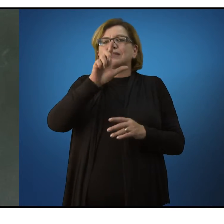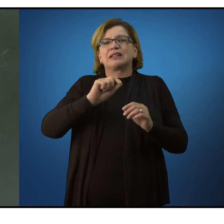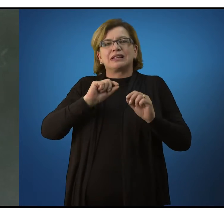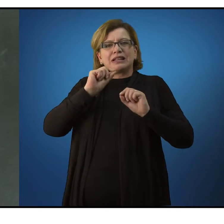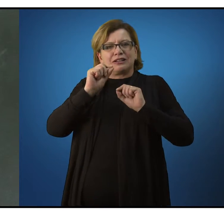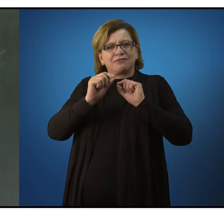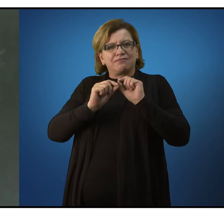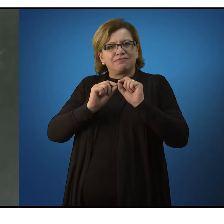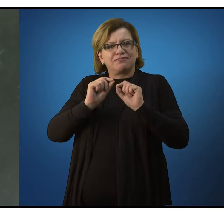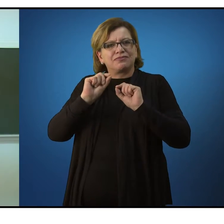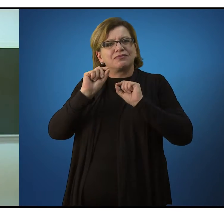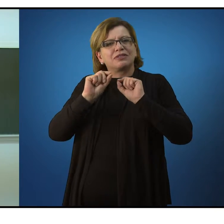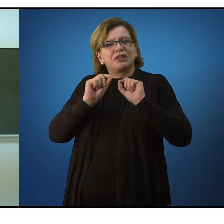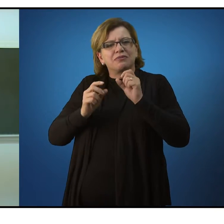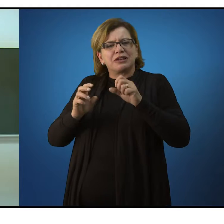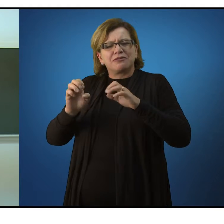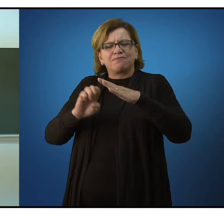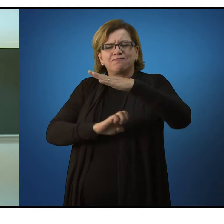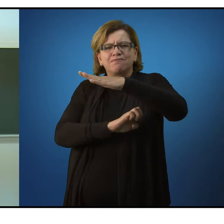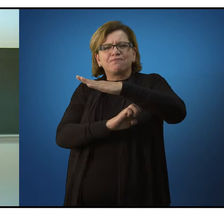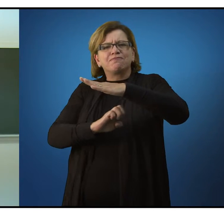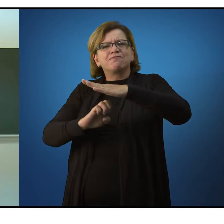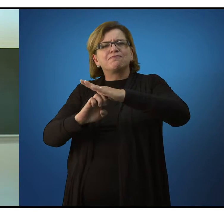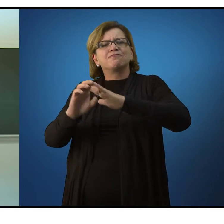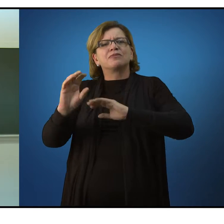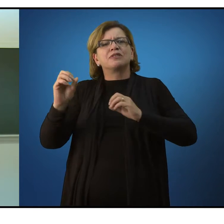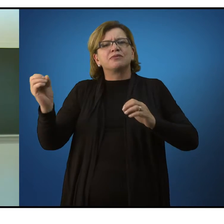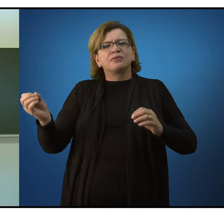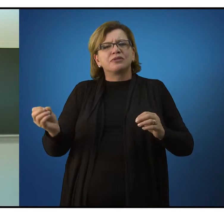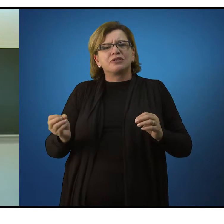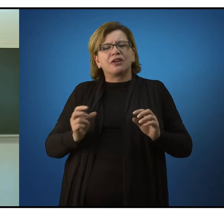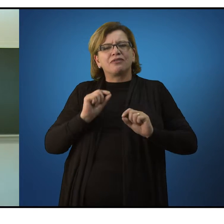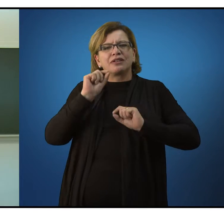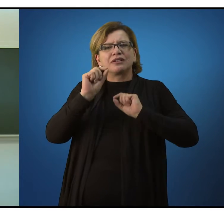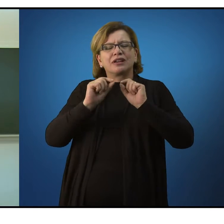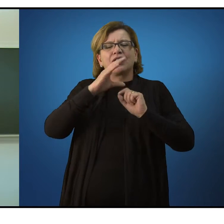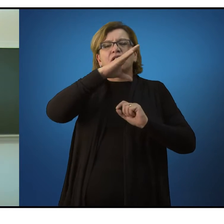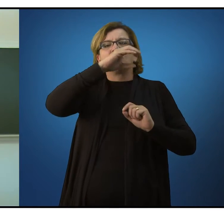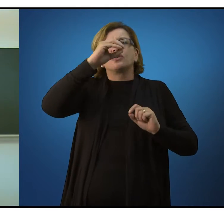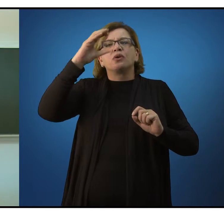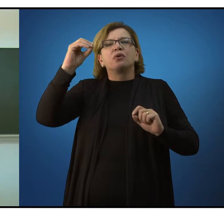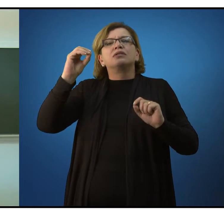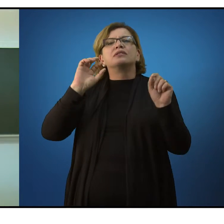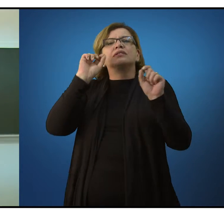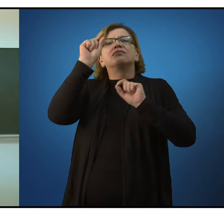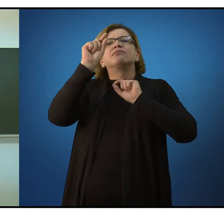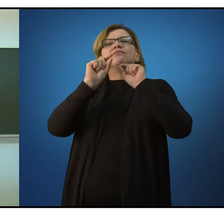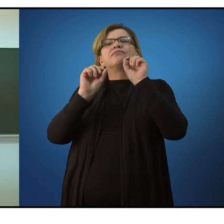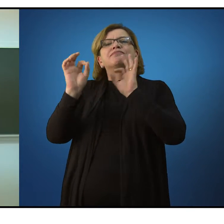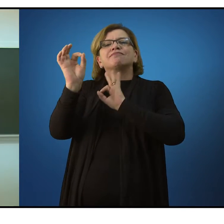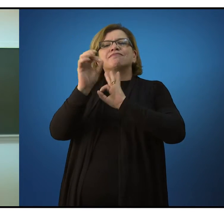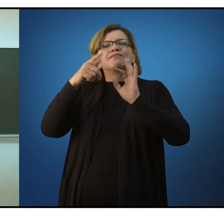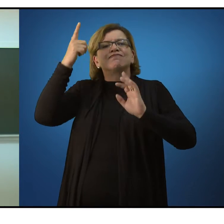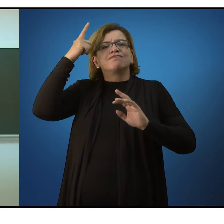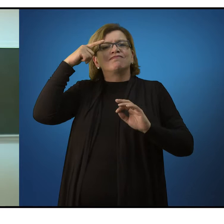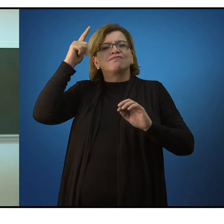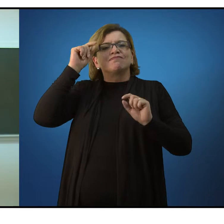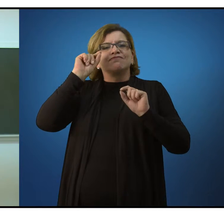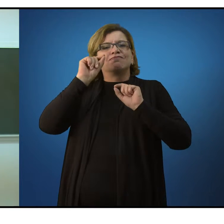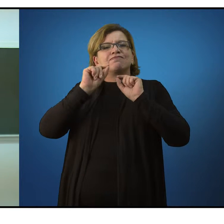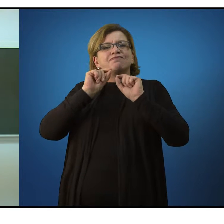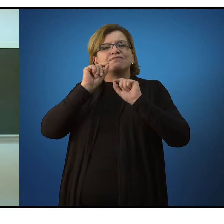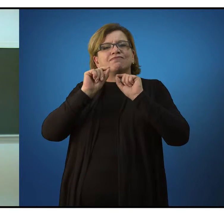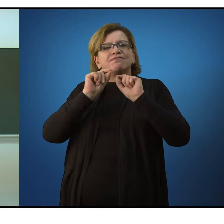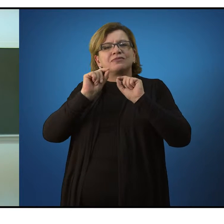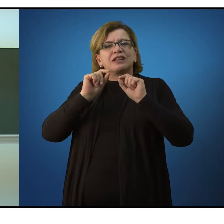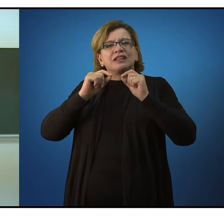ela demarca uma nova estrutura, ou seja, quem que coordena a filosofia medieval ou quem que direciona o conhecimento